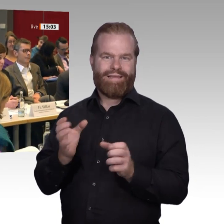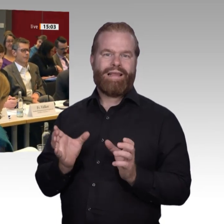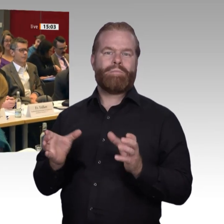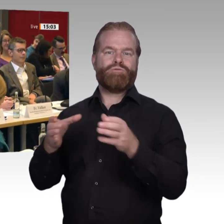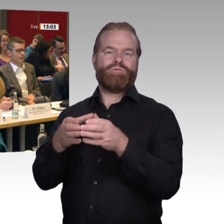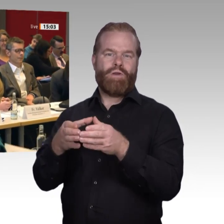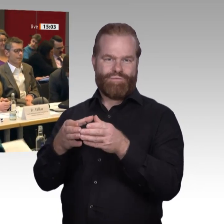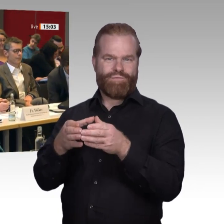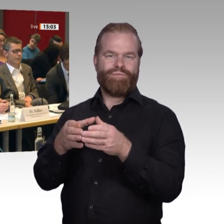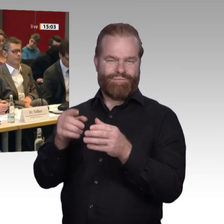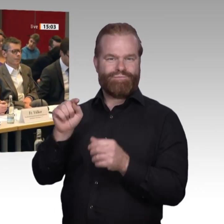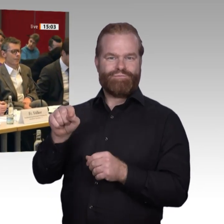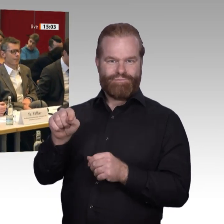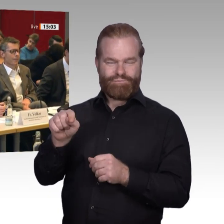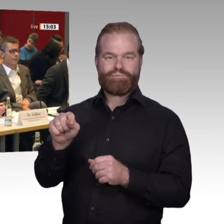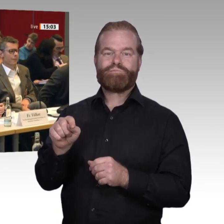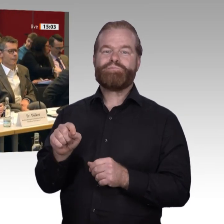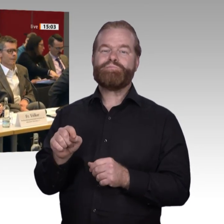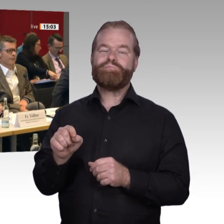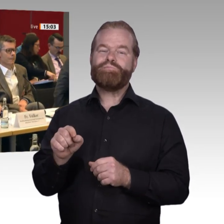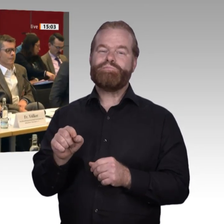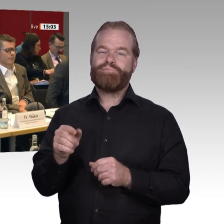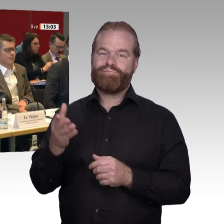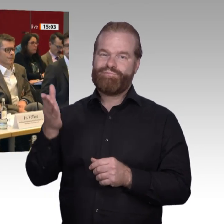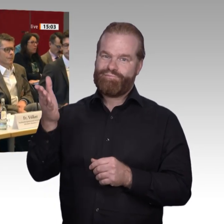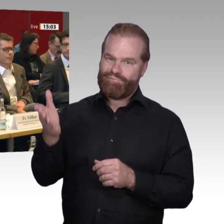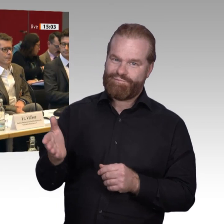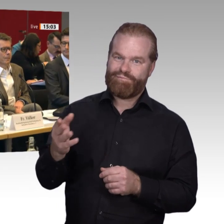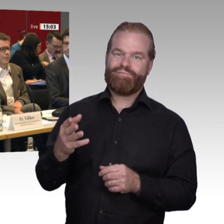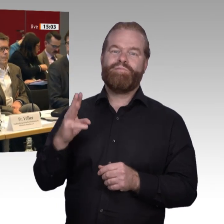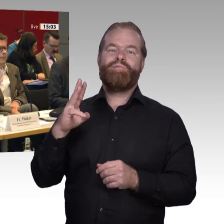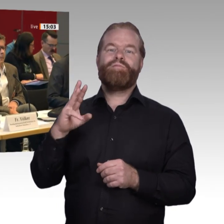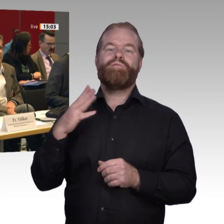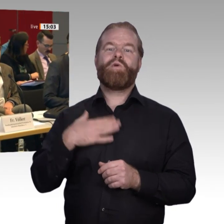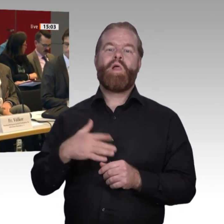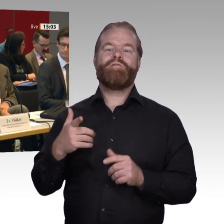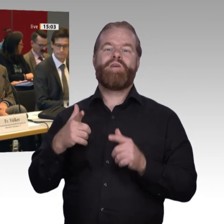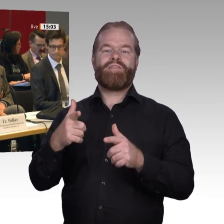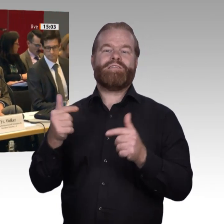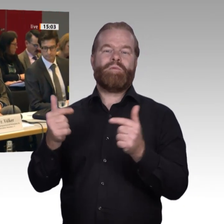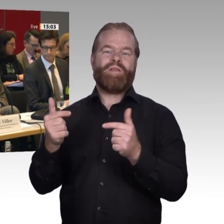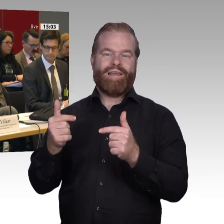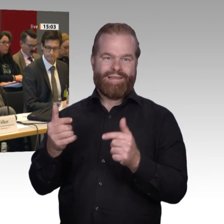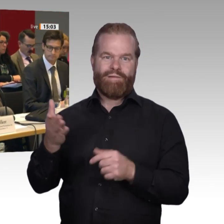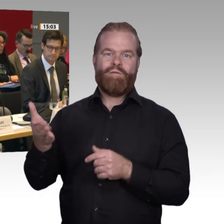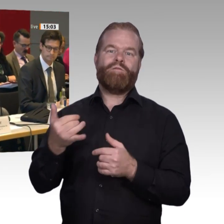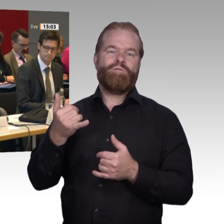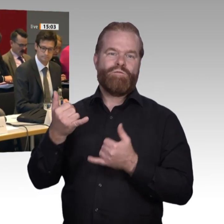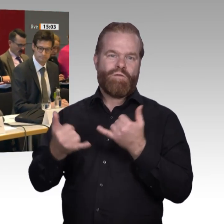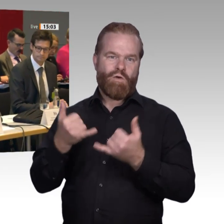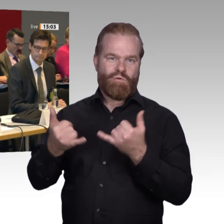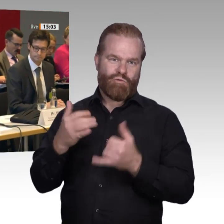Von der Bundesarbeitsgemeinschaft Werkstätten für behinderte Menschen Frau Katrin Völker. Danke. Von